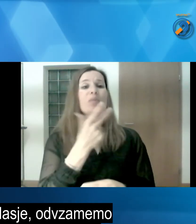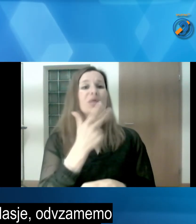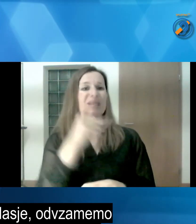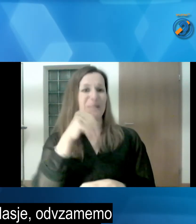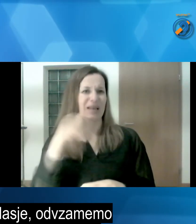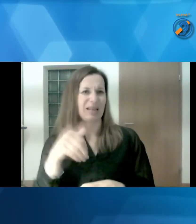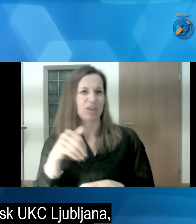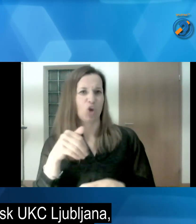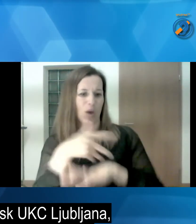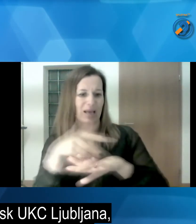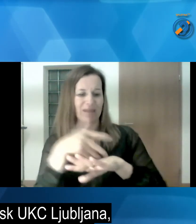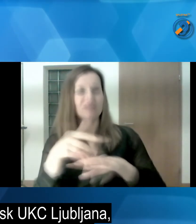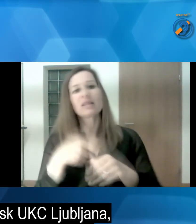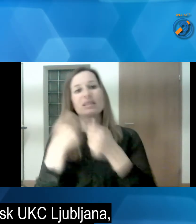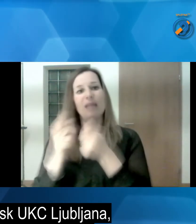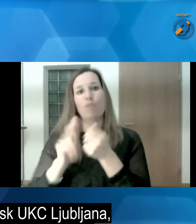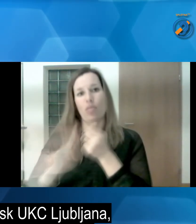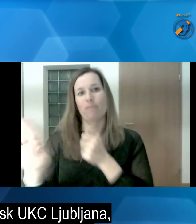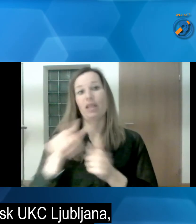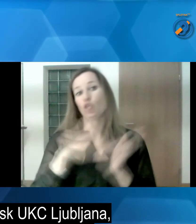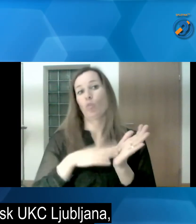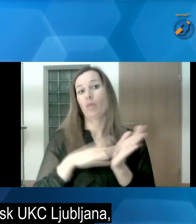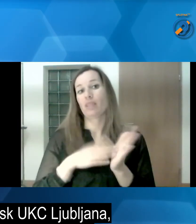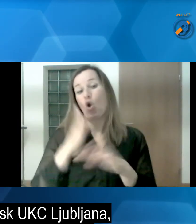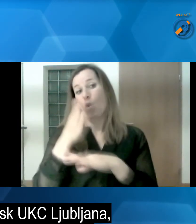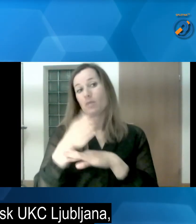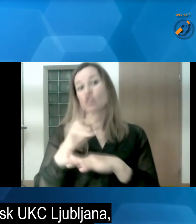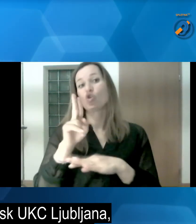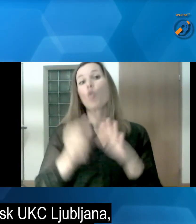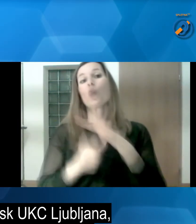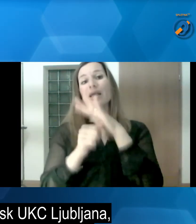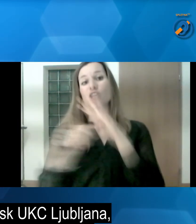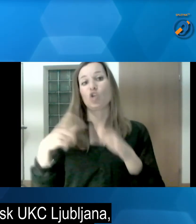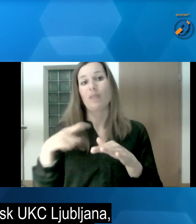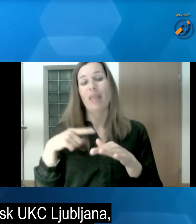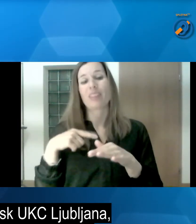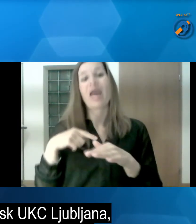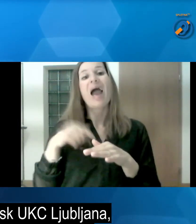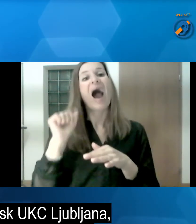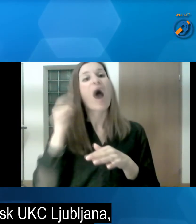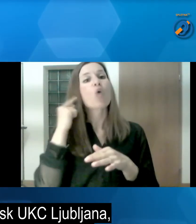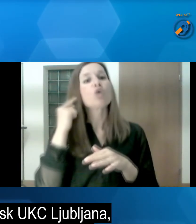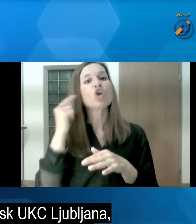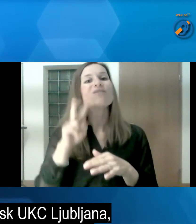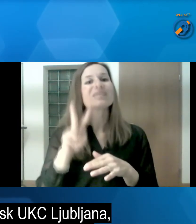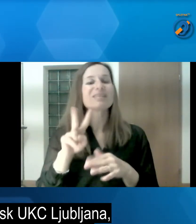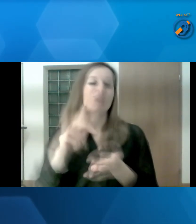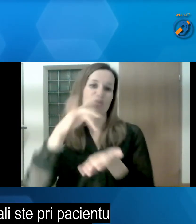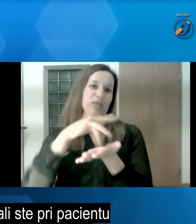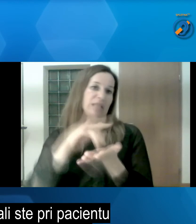krvi in jo posredujemo naprej. Se pravi, obisk UKC Ljubljana, audiovestibulološki center in to je to.